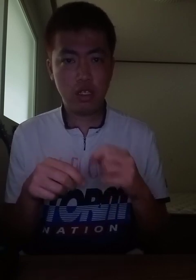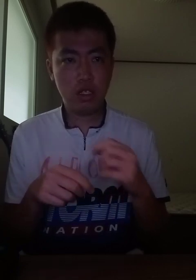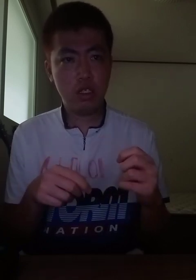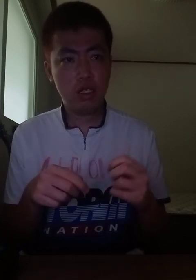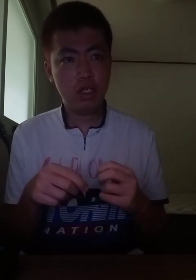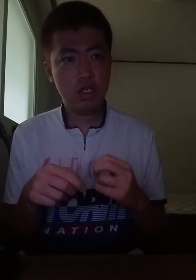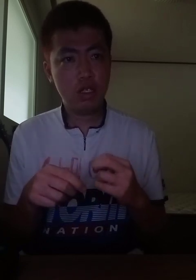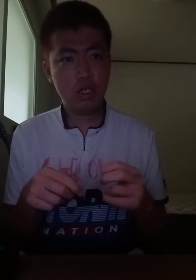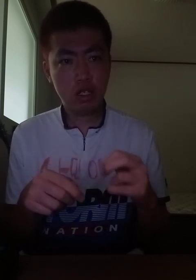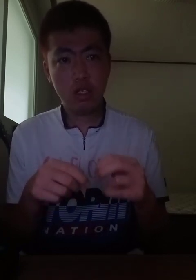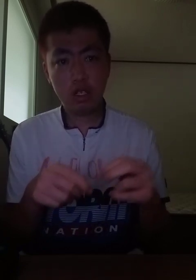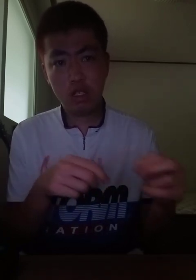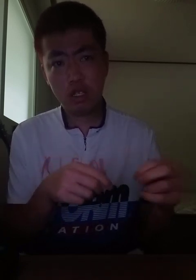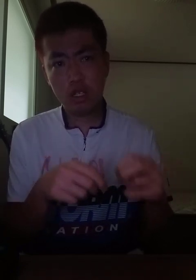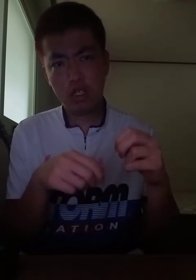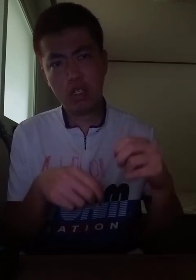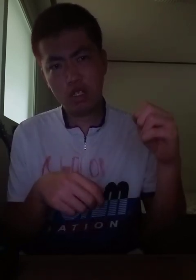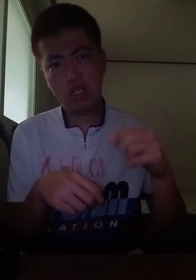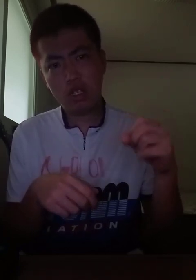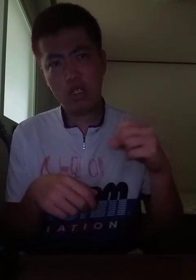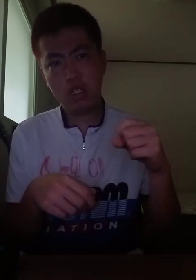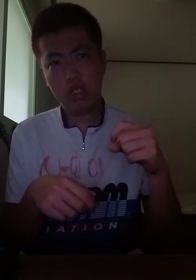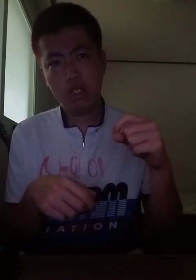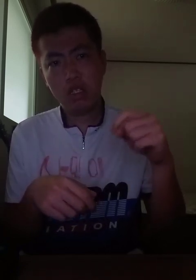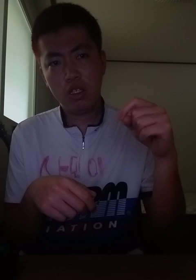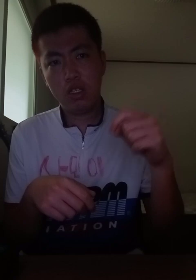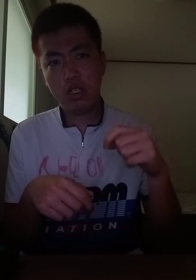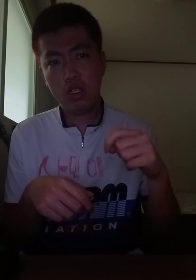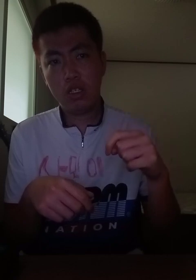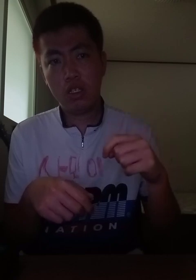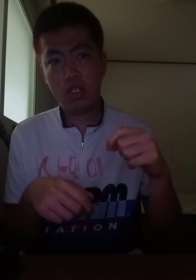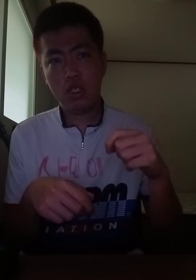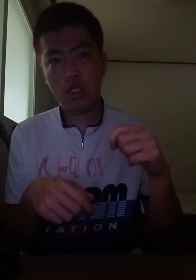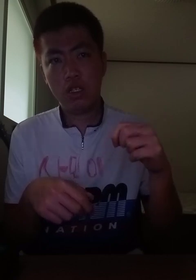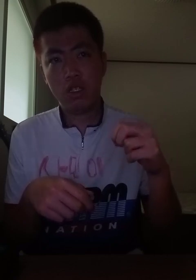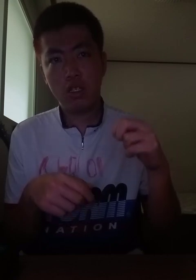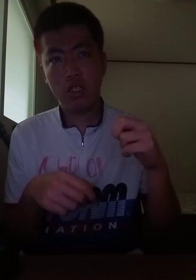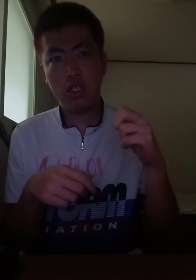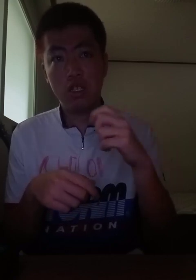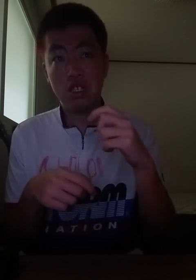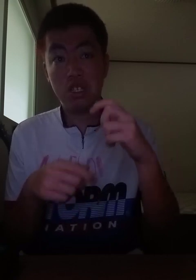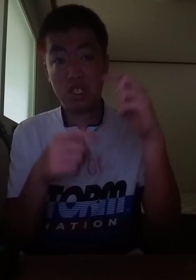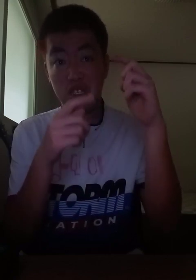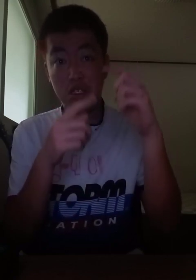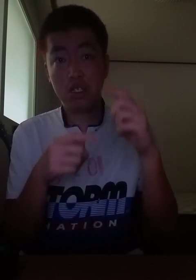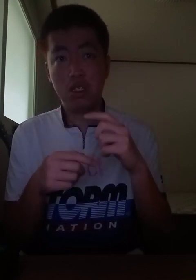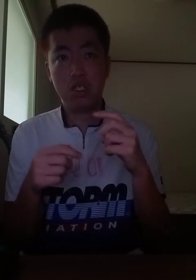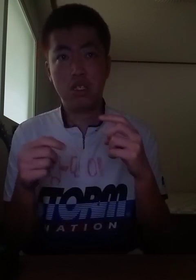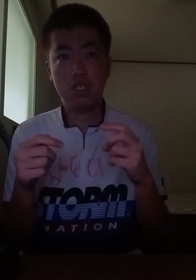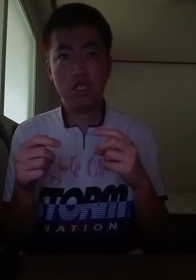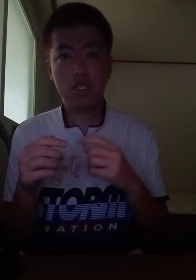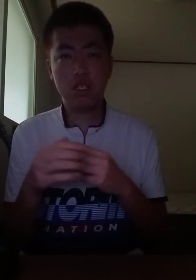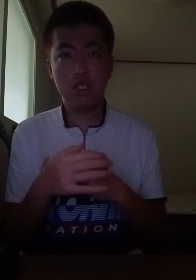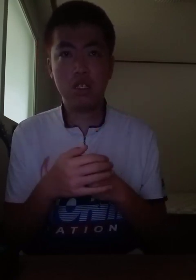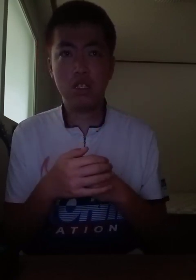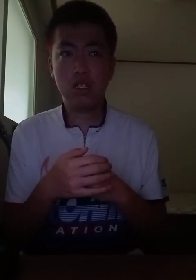통에 담아서 들고 가는데 이걸 들어보면 이 무게가 상당한 걸 알 수가 있습니다. 주민들은 매주 이 통